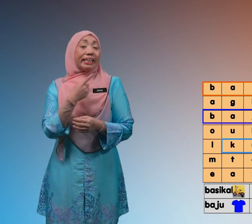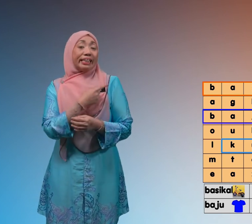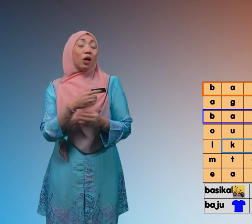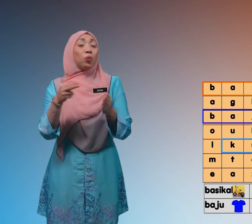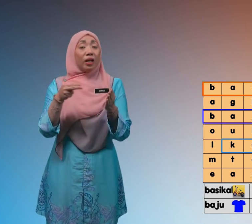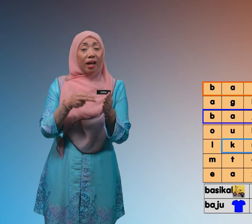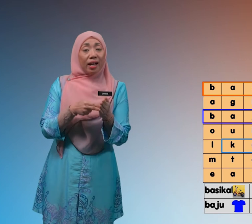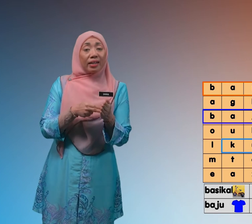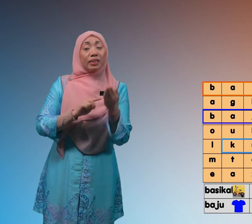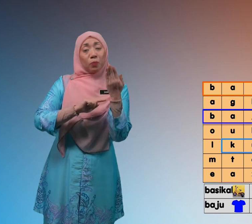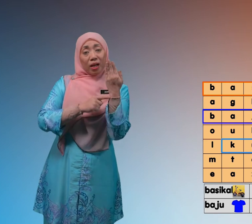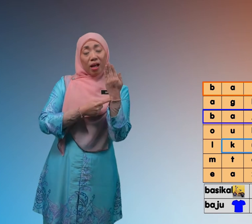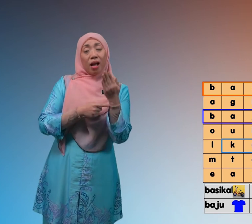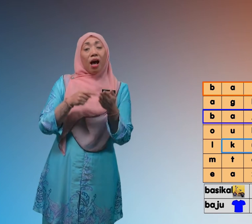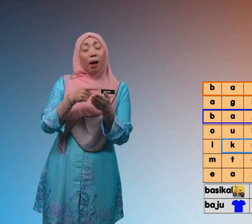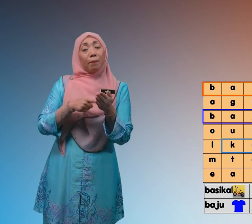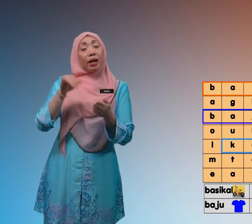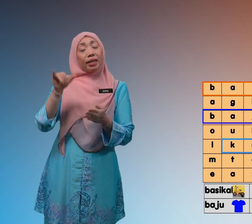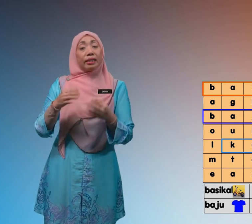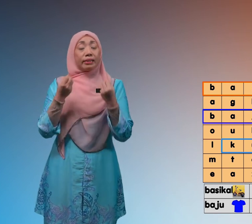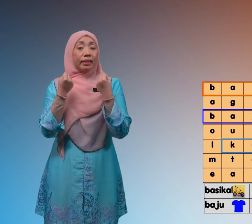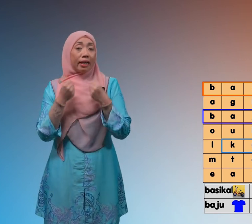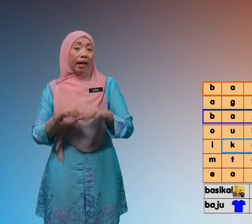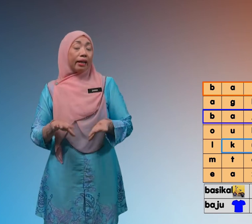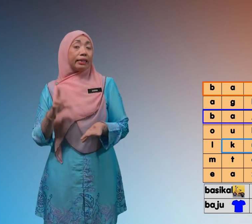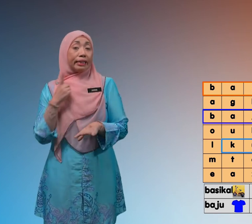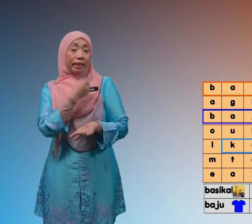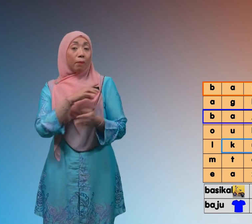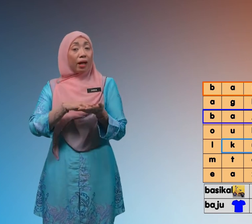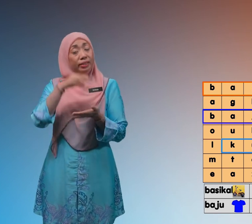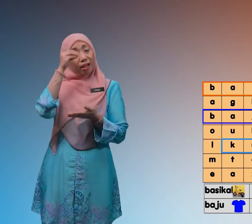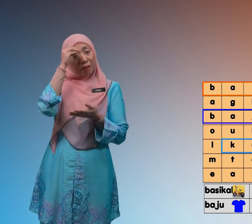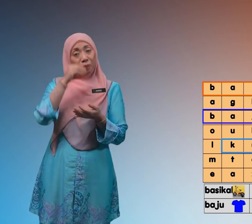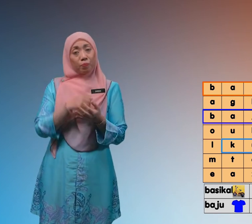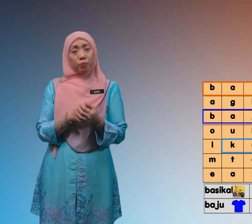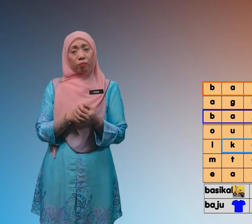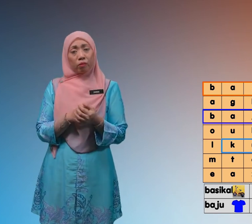Kita ulang semula apa yang telah kita belajar.